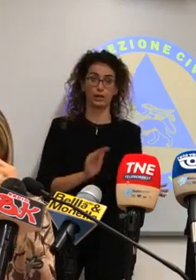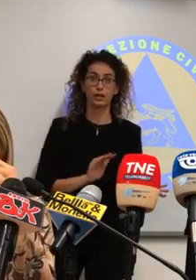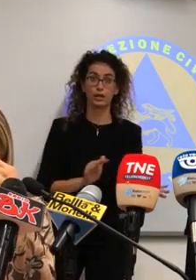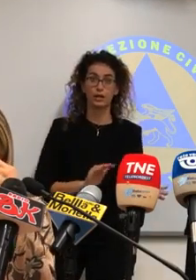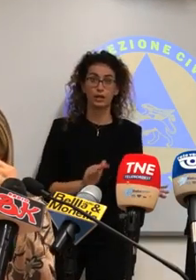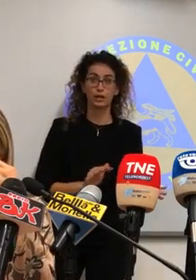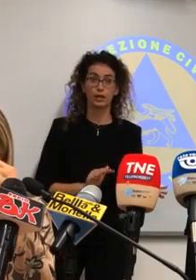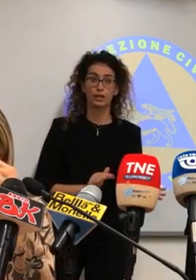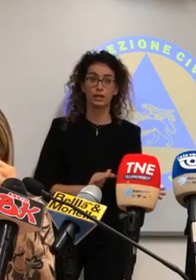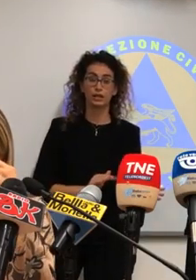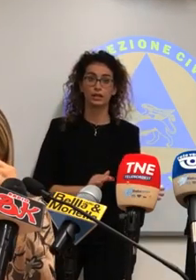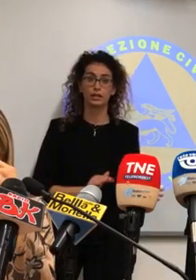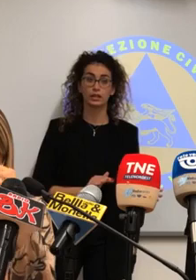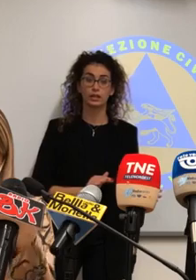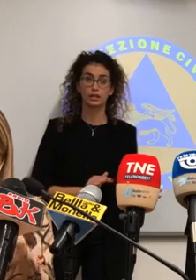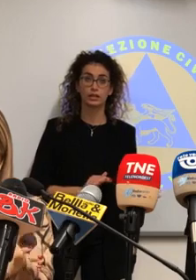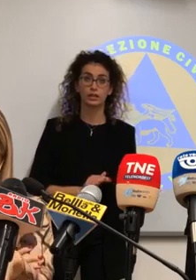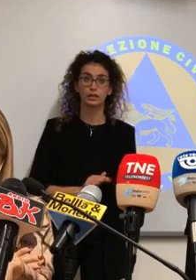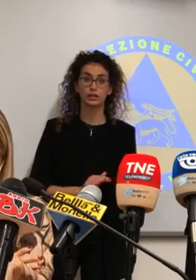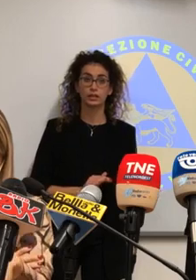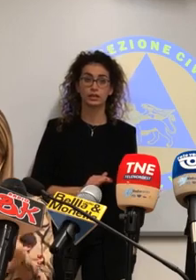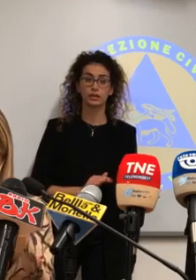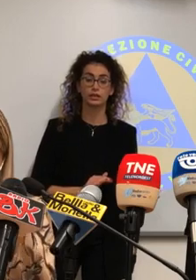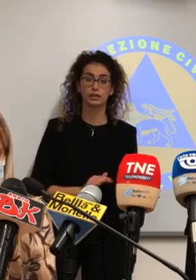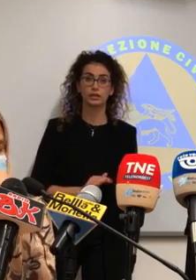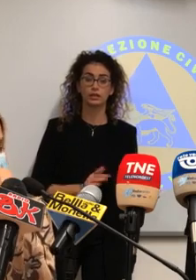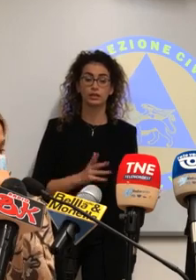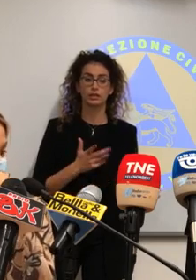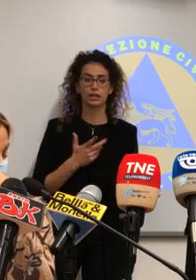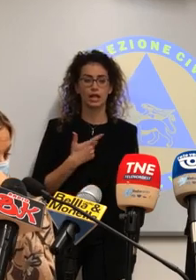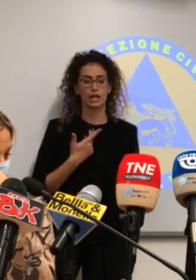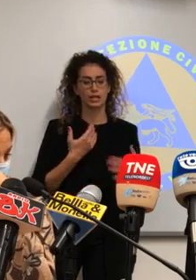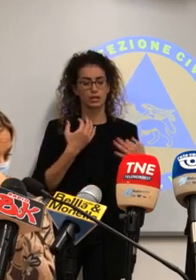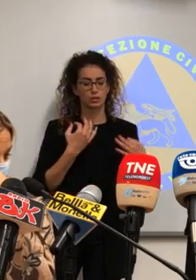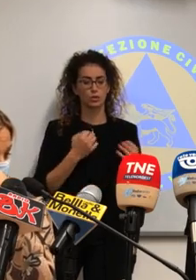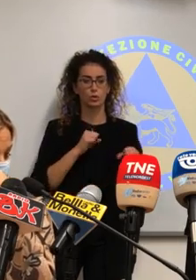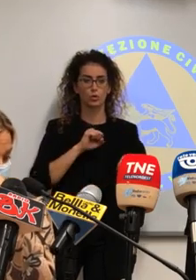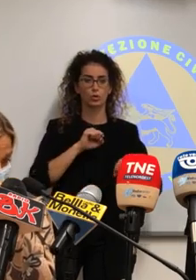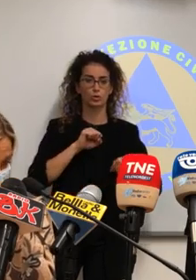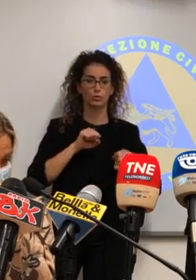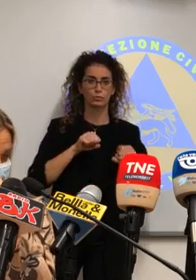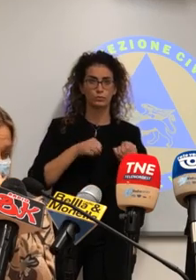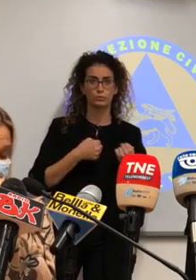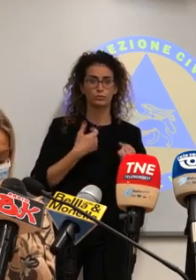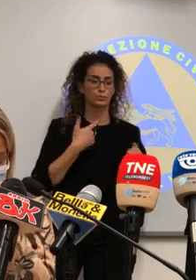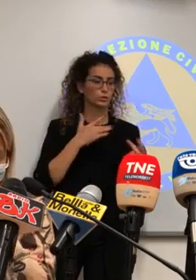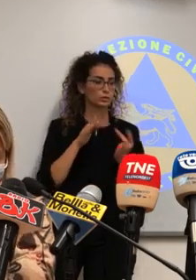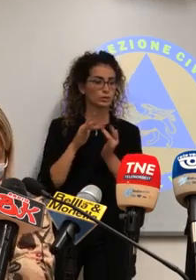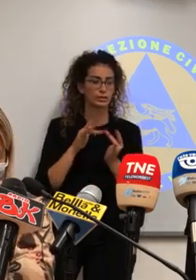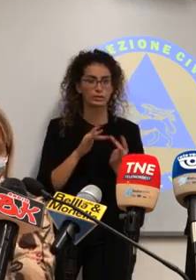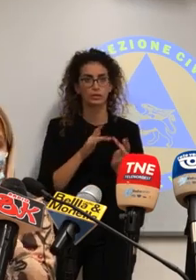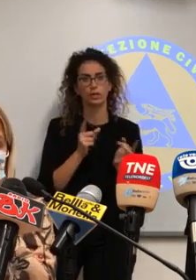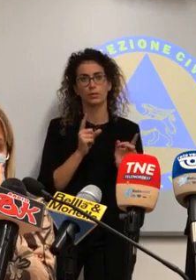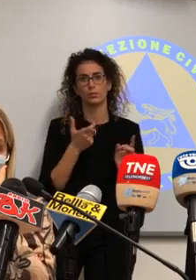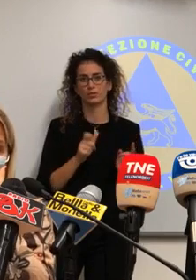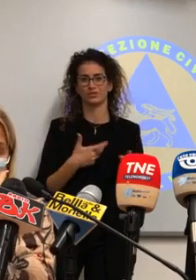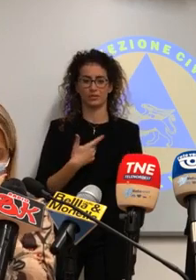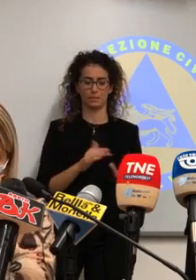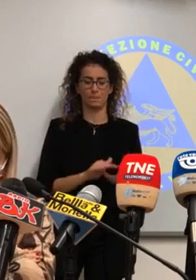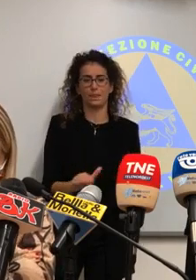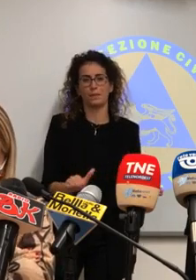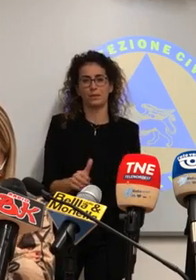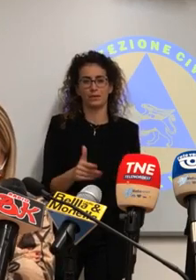fatica ad avere una sicurezza del fatto che non siano venuti a contatto, proprio perché insomma